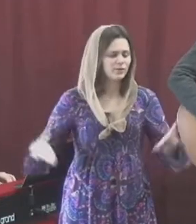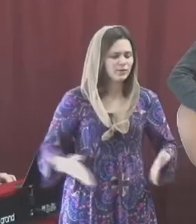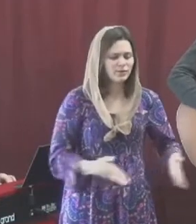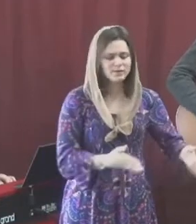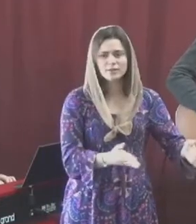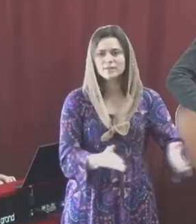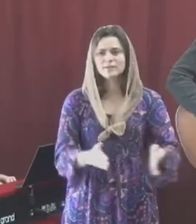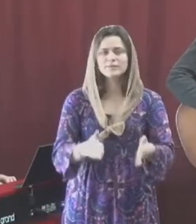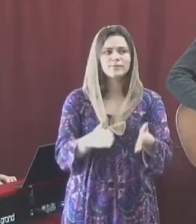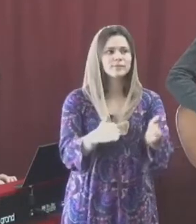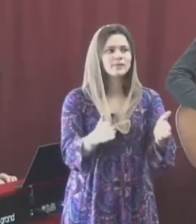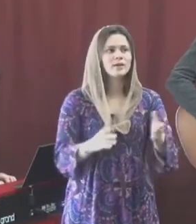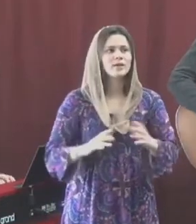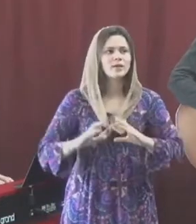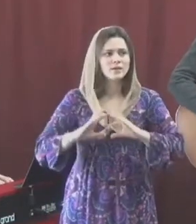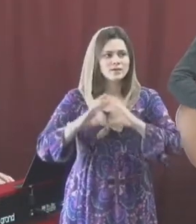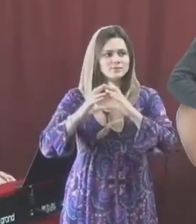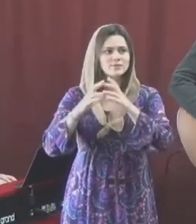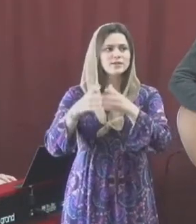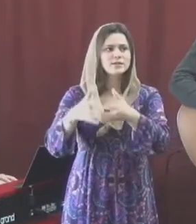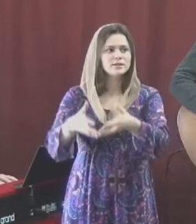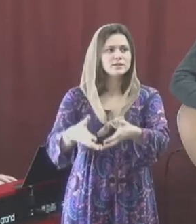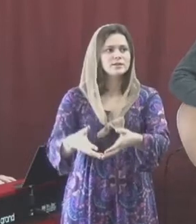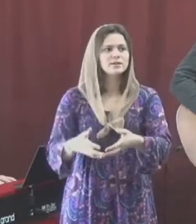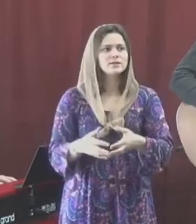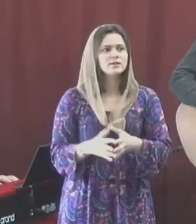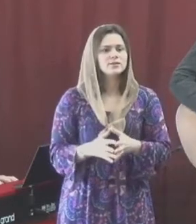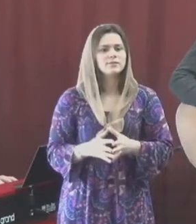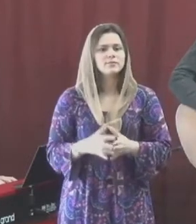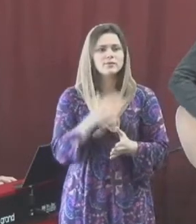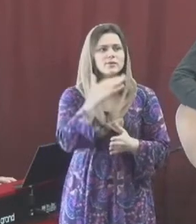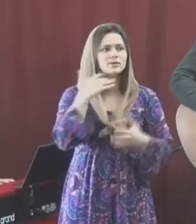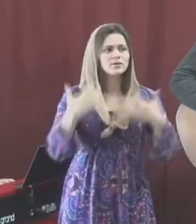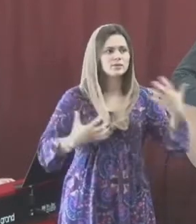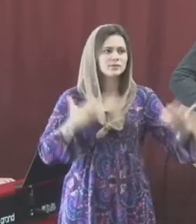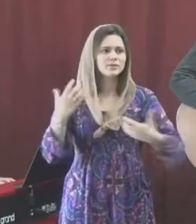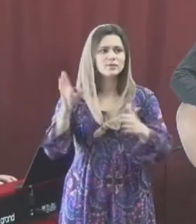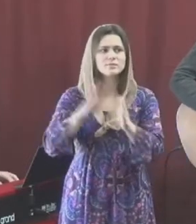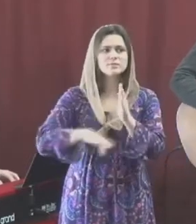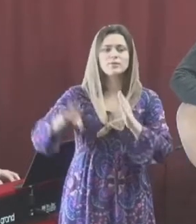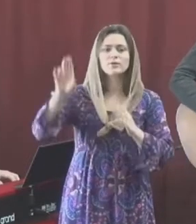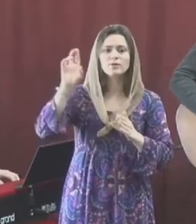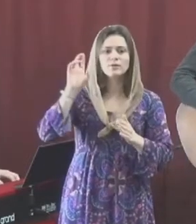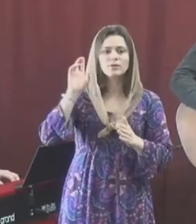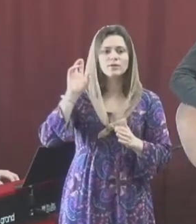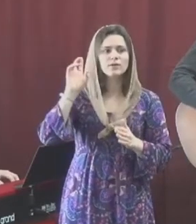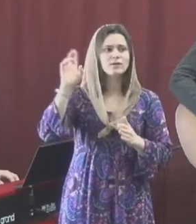світі багато тривог. Без Бога пройти їх не зможе